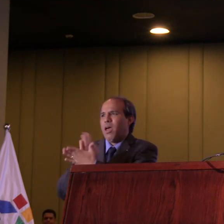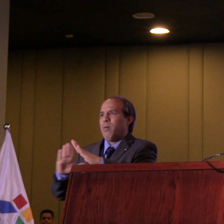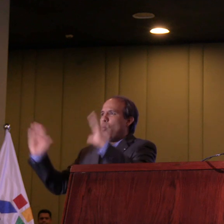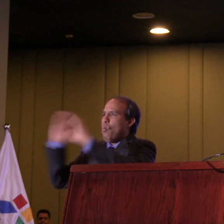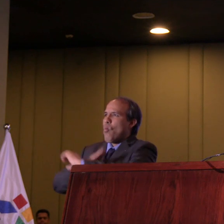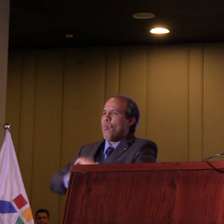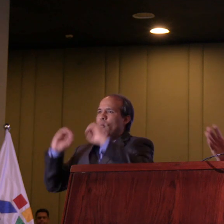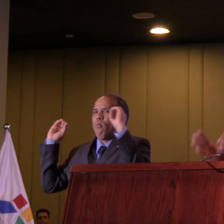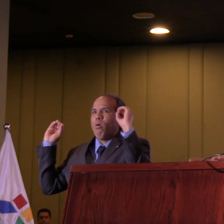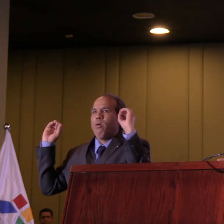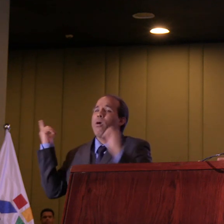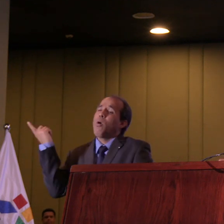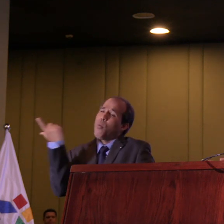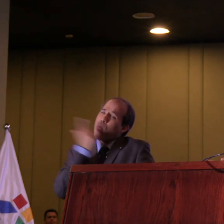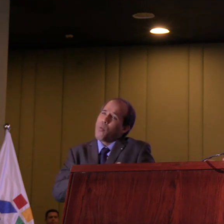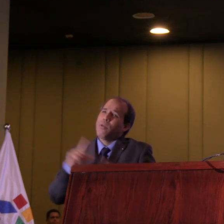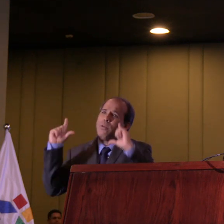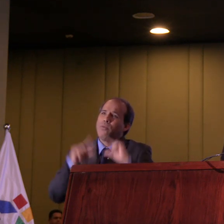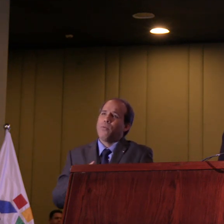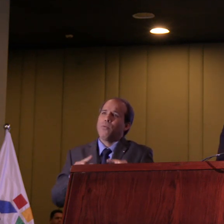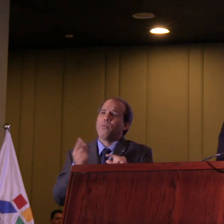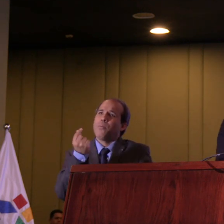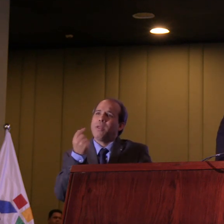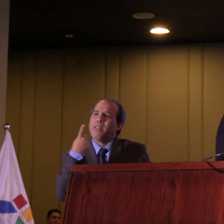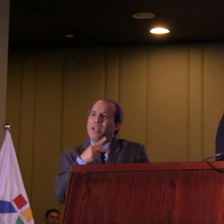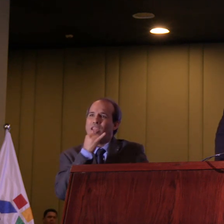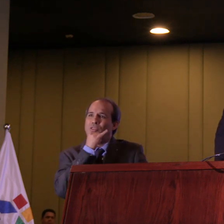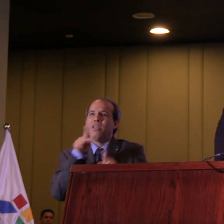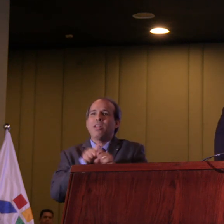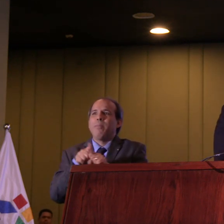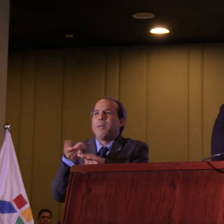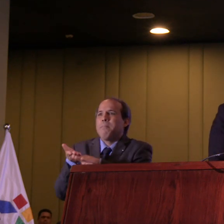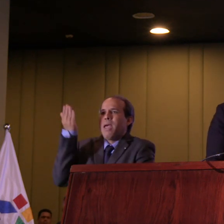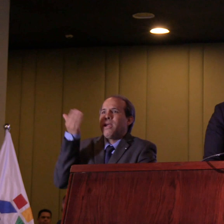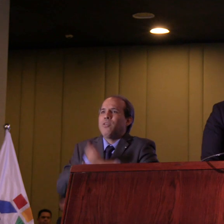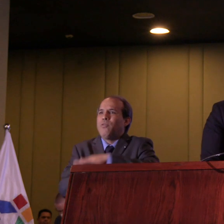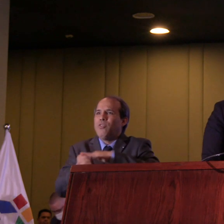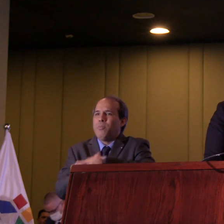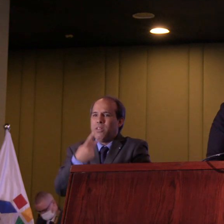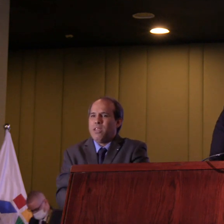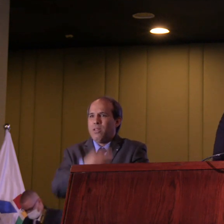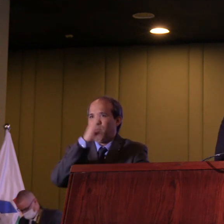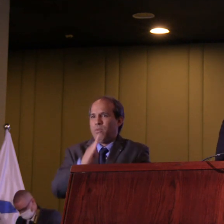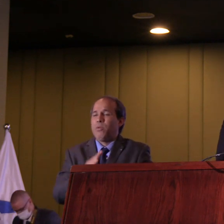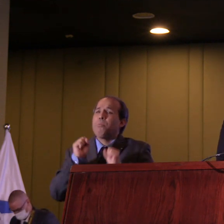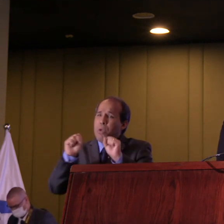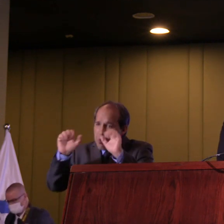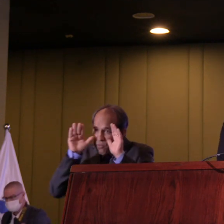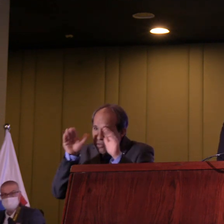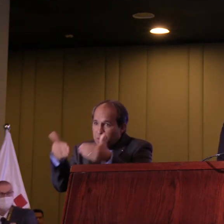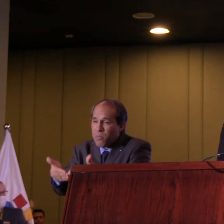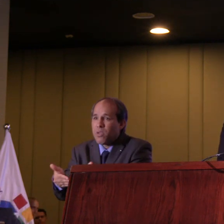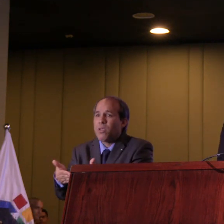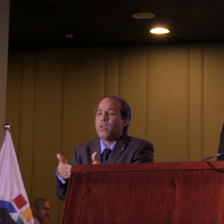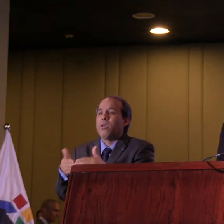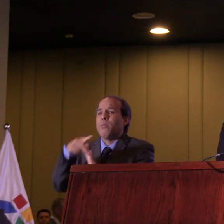possibilidades entre a redução do preço da energia e o aumento de excedentes financeiros, que poderão ser destinados agora a